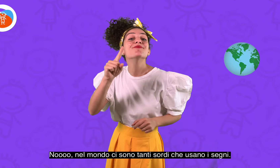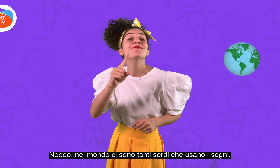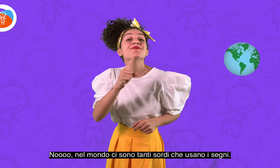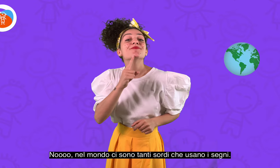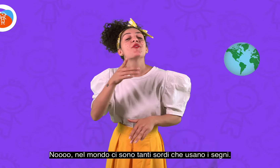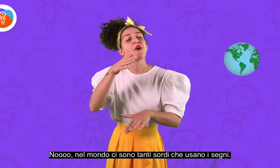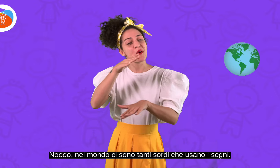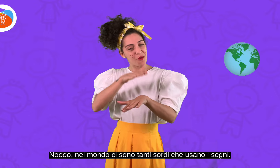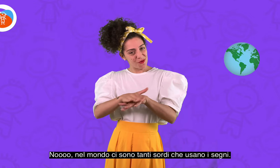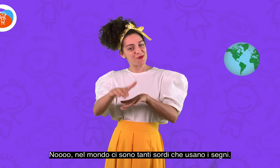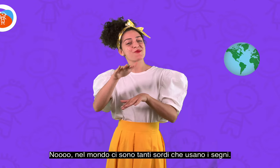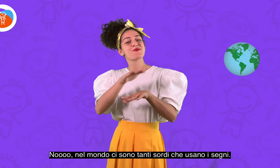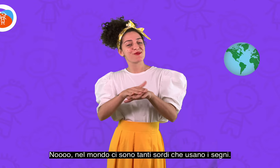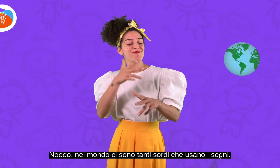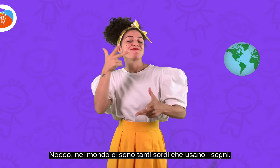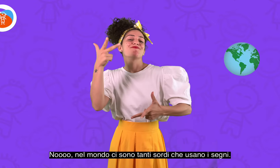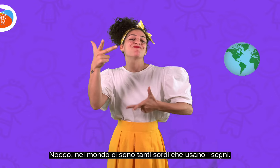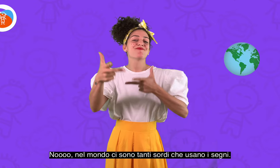sordi che usano i segni!